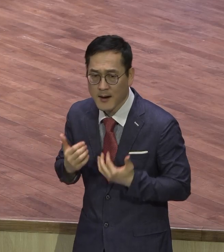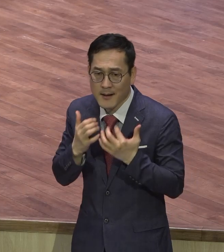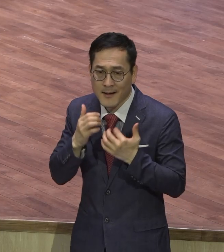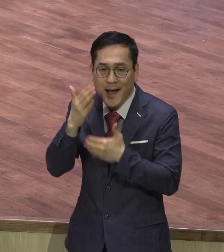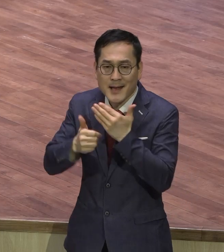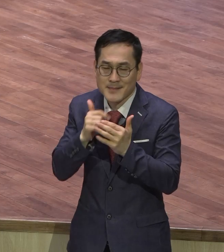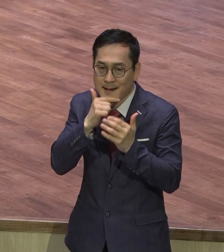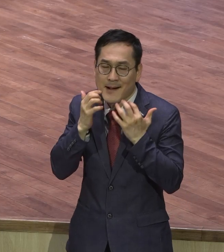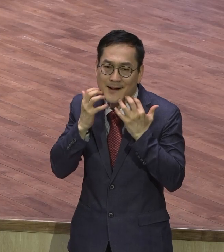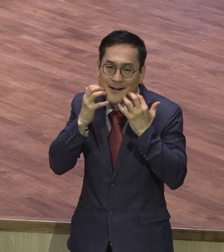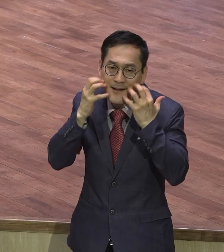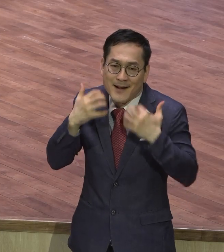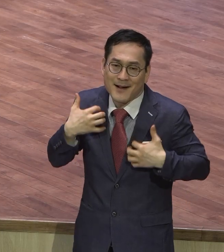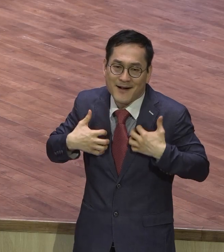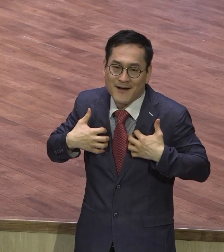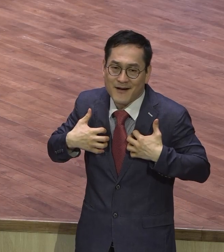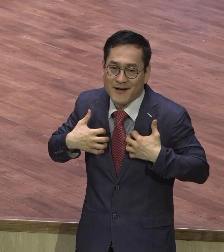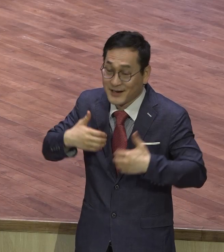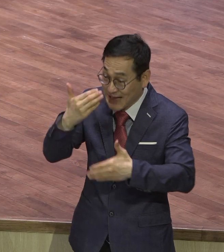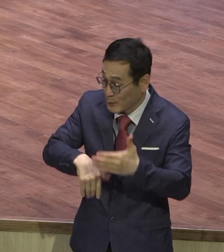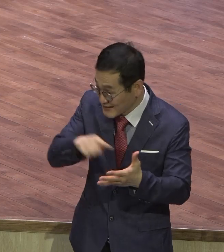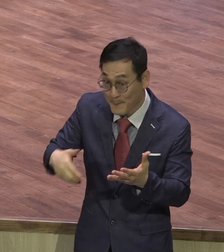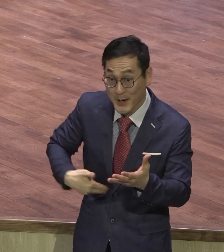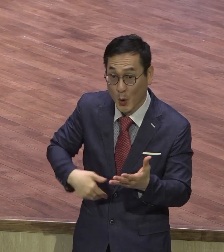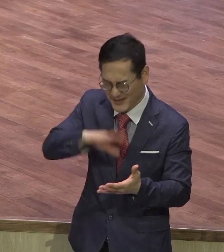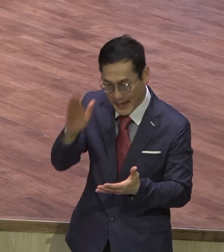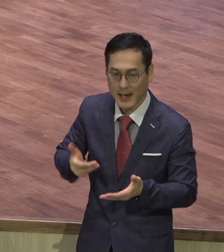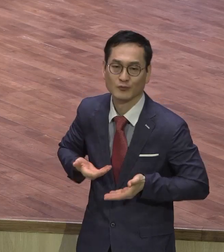하니까 하나님이 어떻게 그거 다 책임져 줘야지.